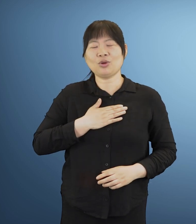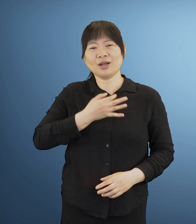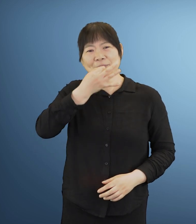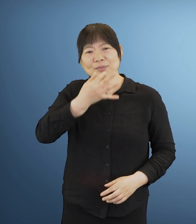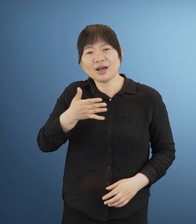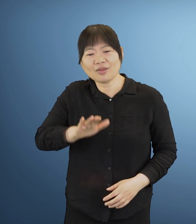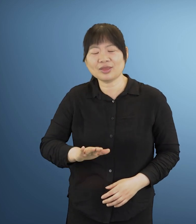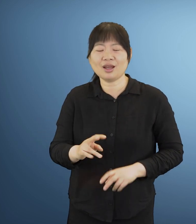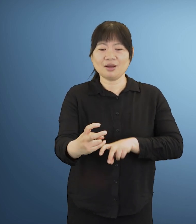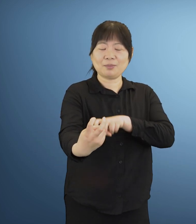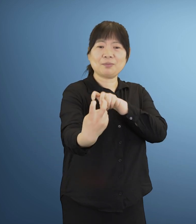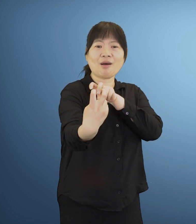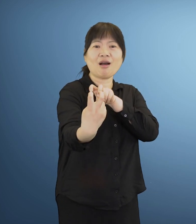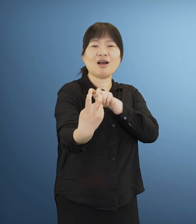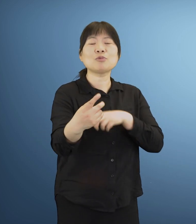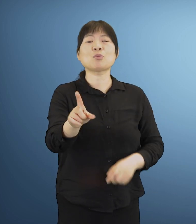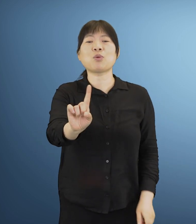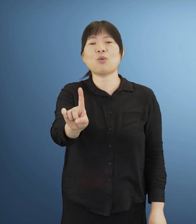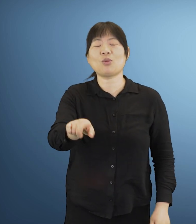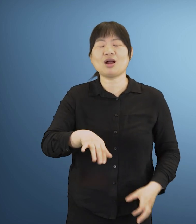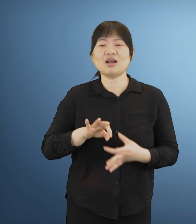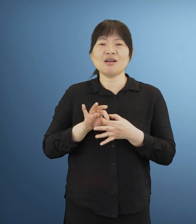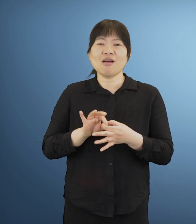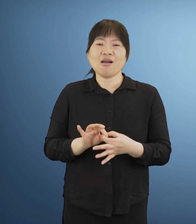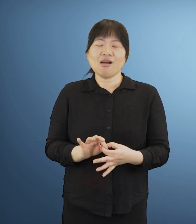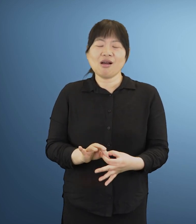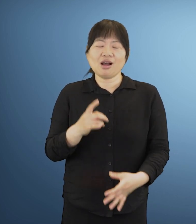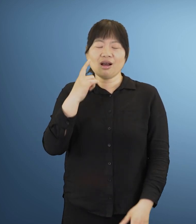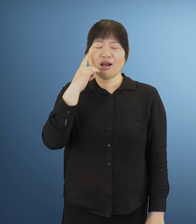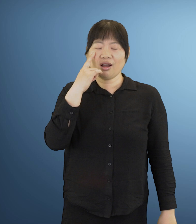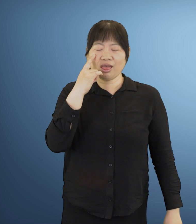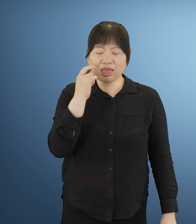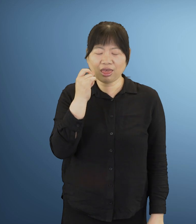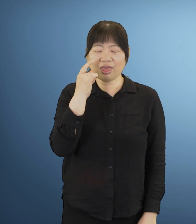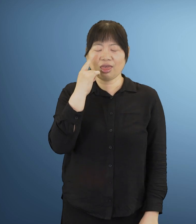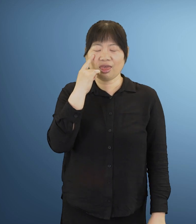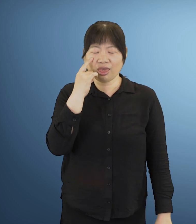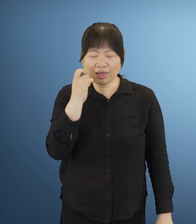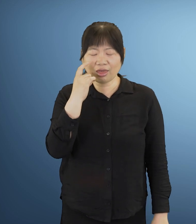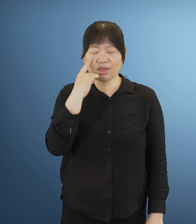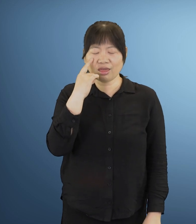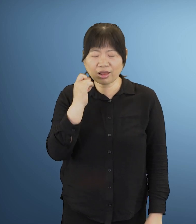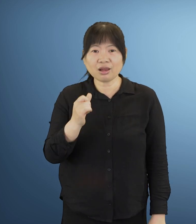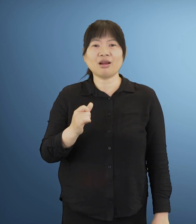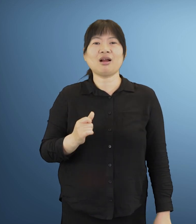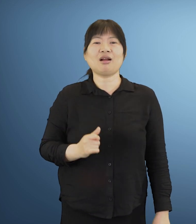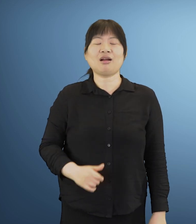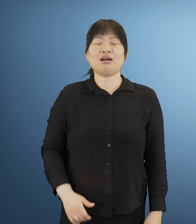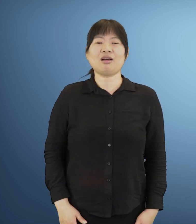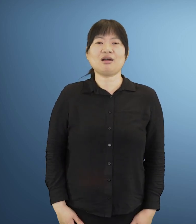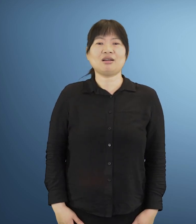그 정면에 앉아가지고 계속 헤드뱅잉을 하면서 그냥 졸아요. 예?